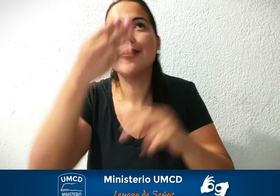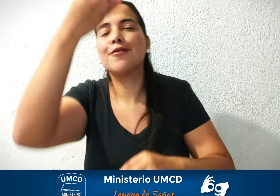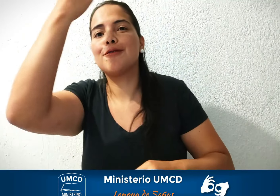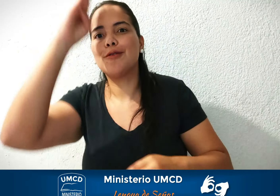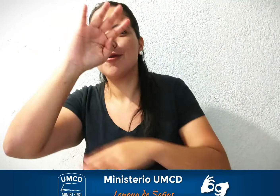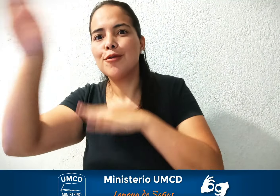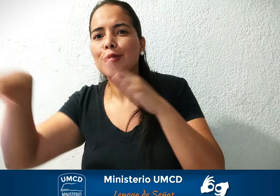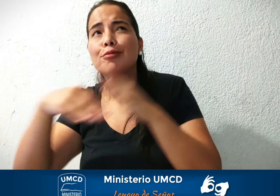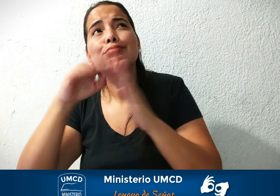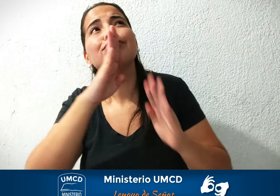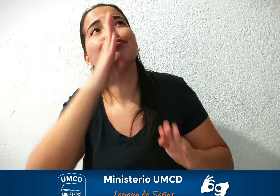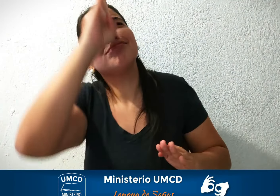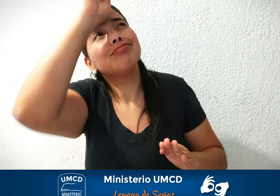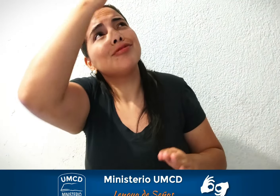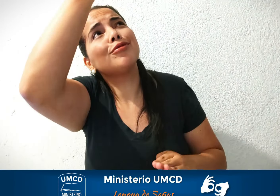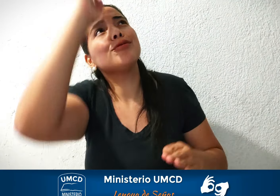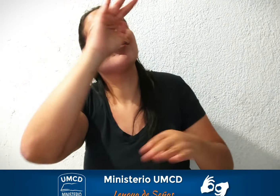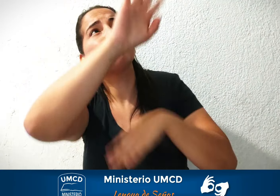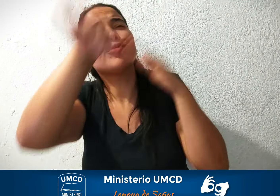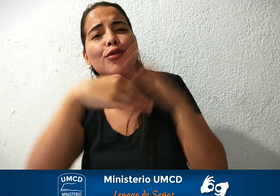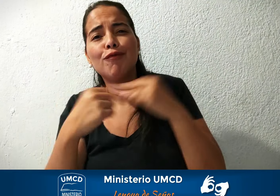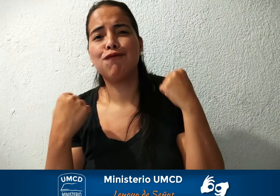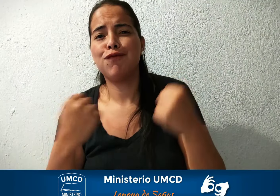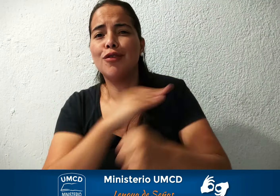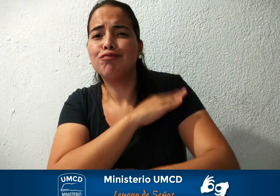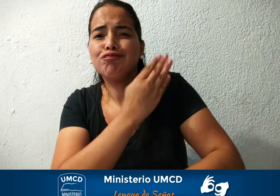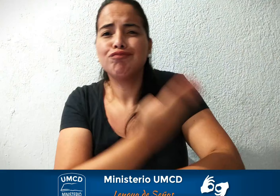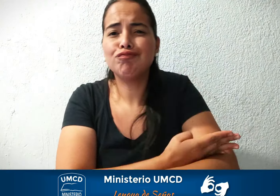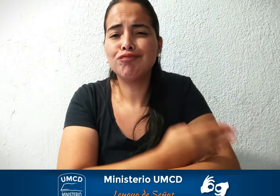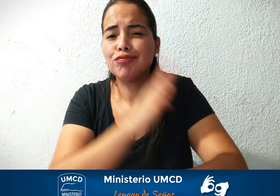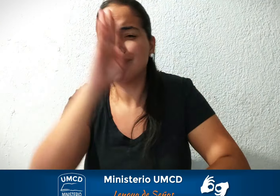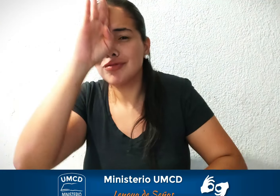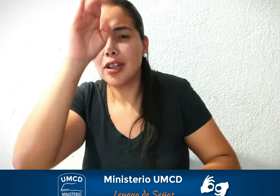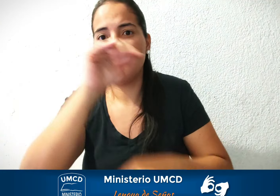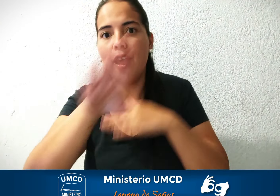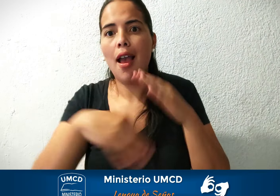luz, vean su santidad, vean sus atributos, su